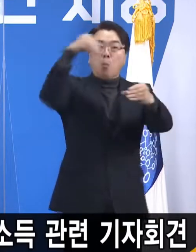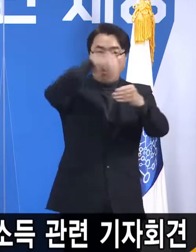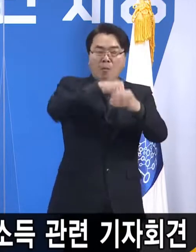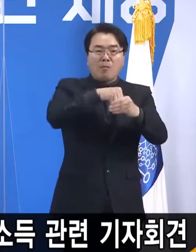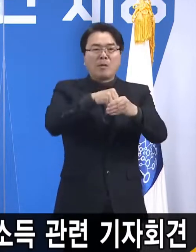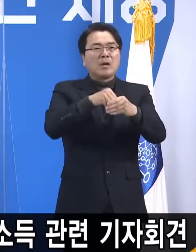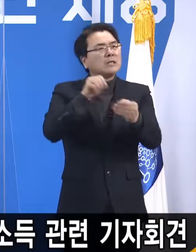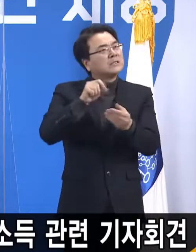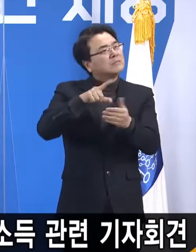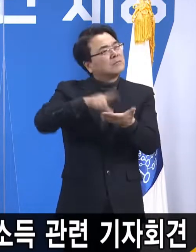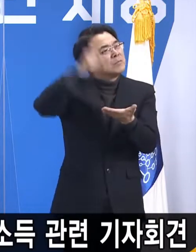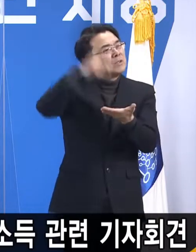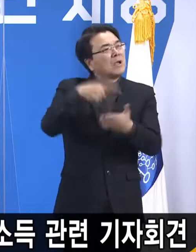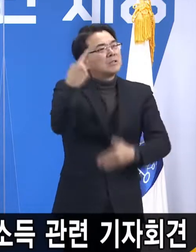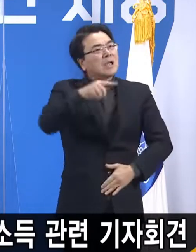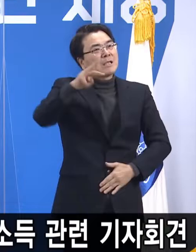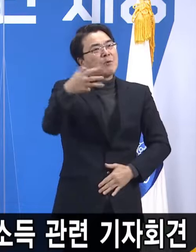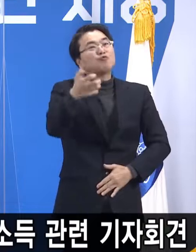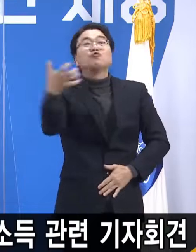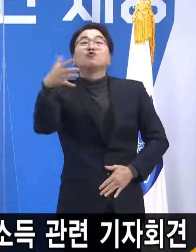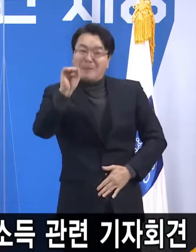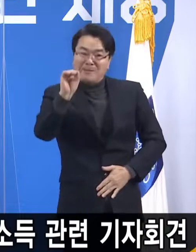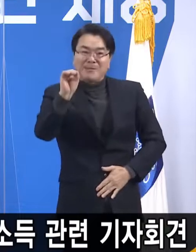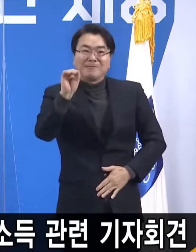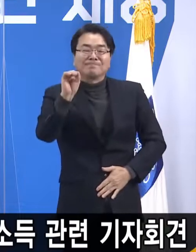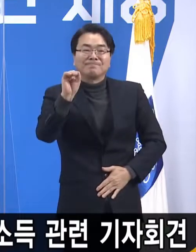약 1,399만 명입니다.